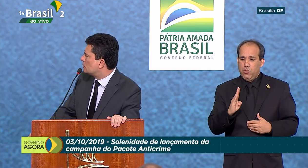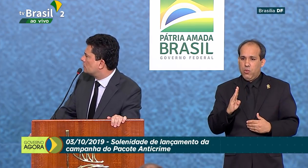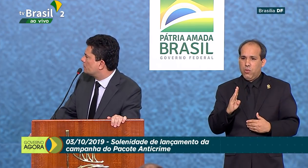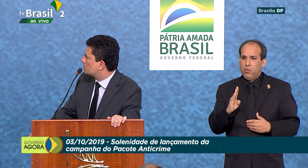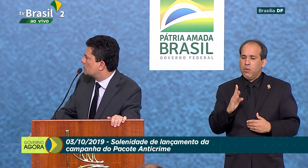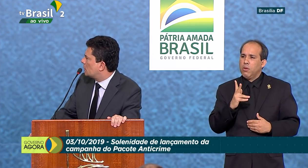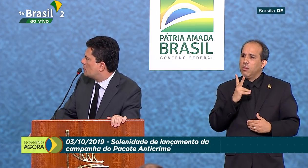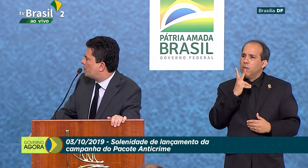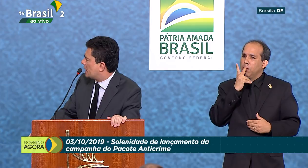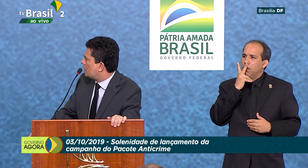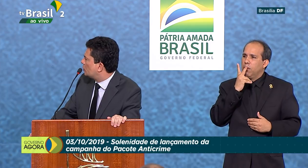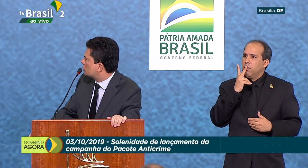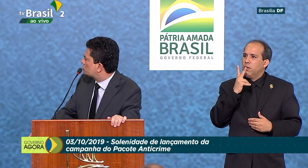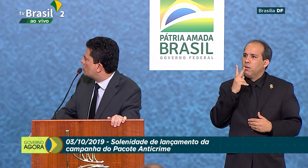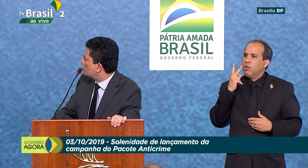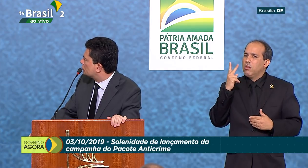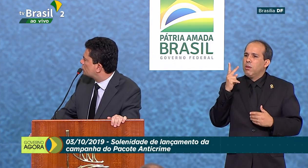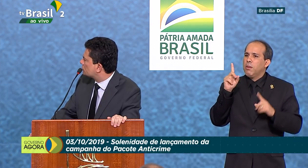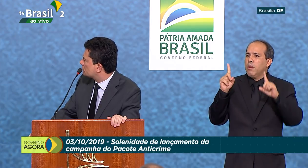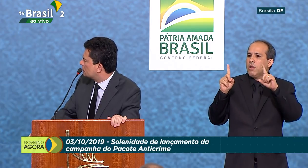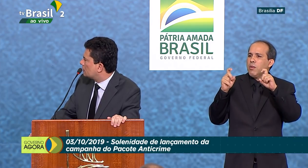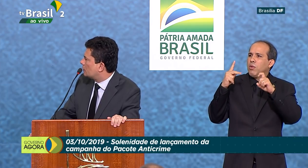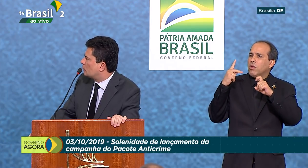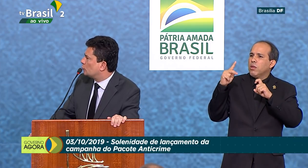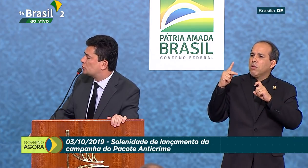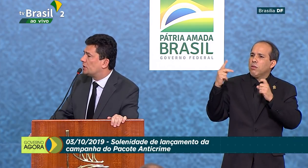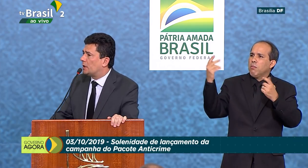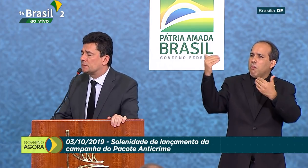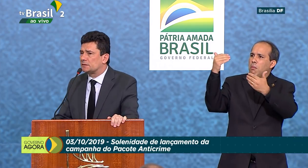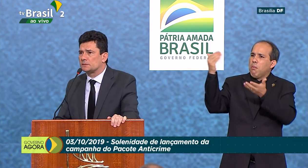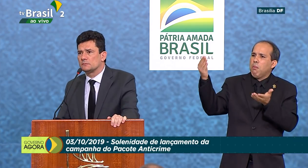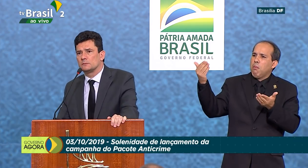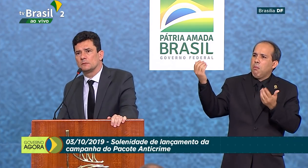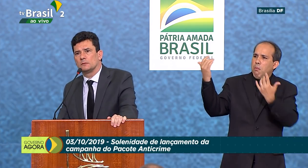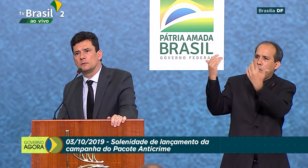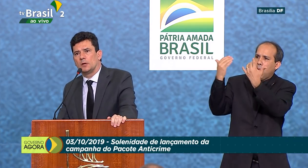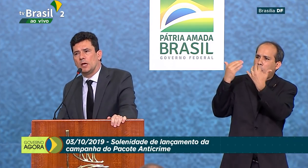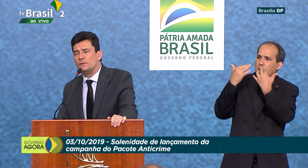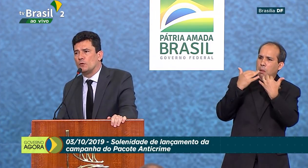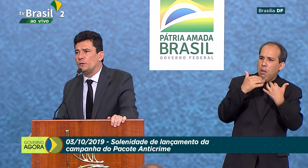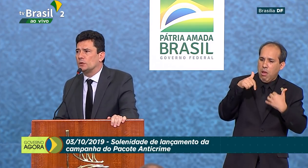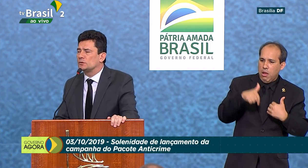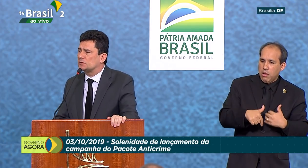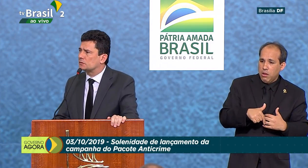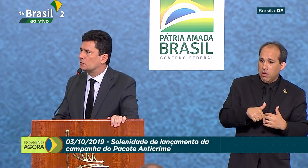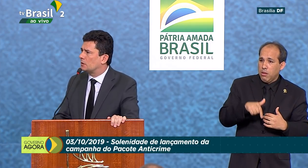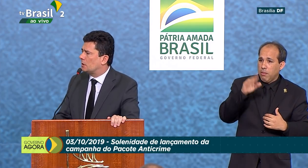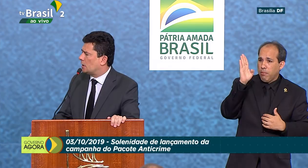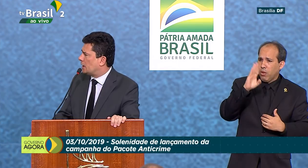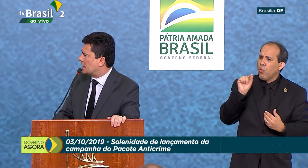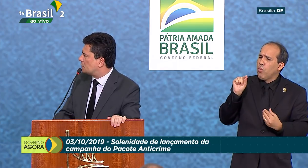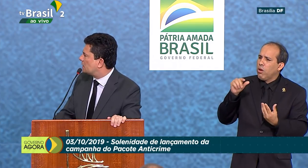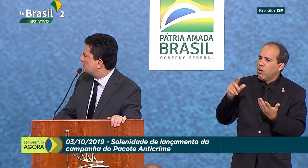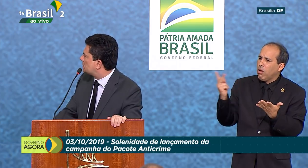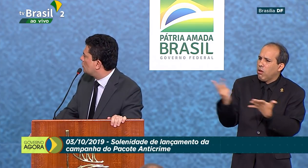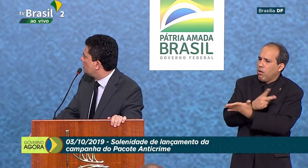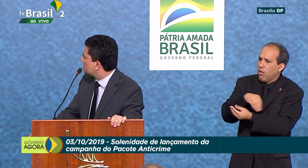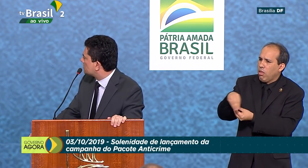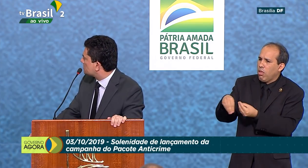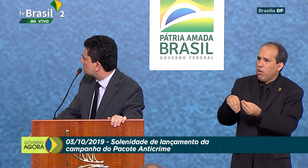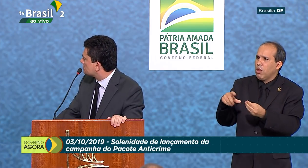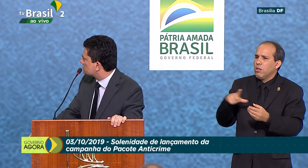um abrigo para criminosos comuns, muitos deles envolvidos em